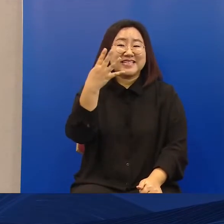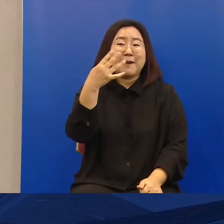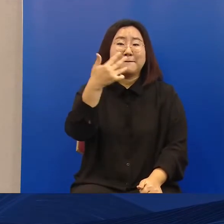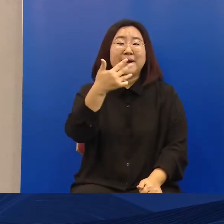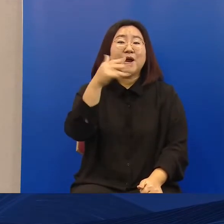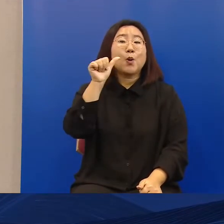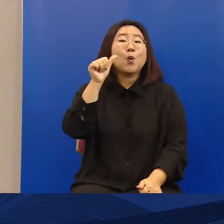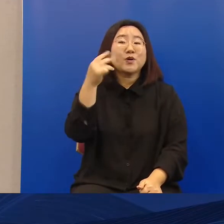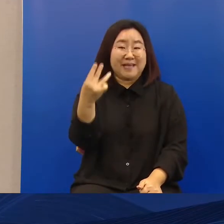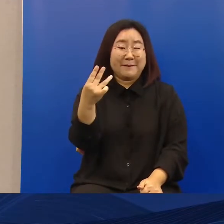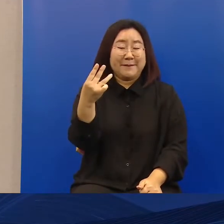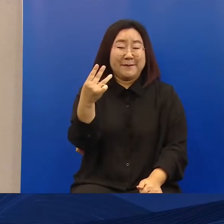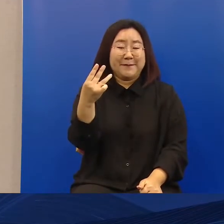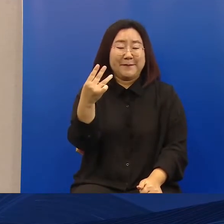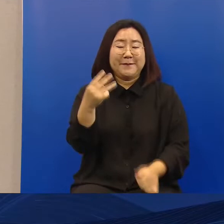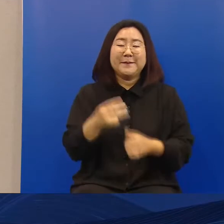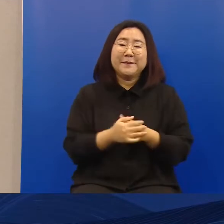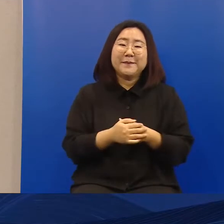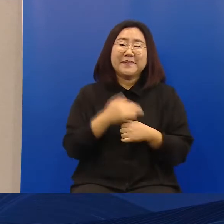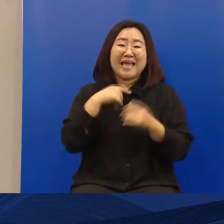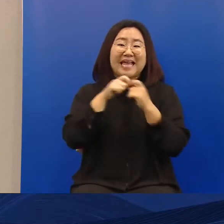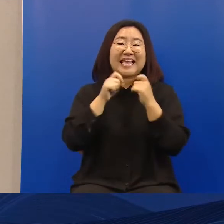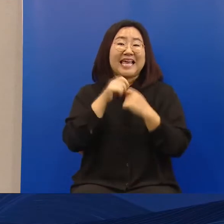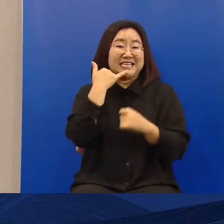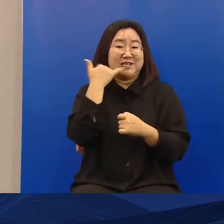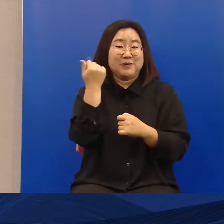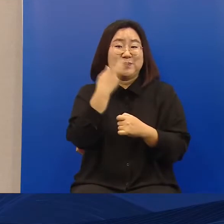8321-4853이에요. 고영인 의원인데, 제가 이